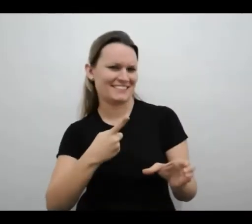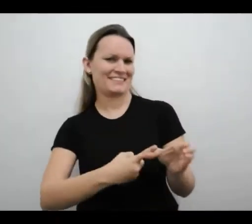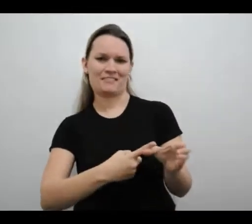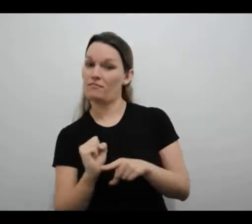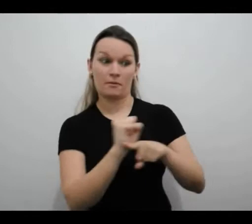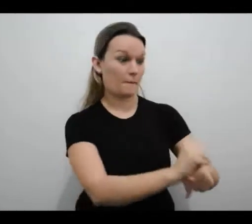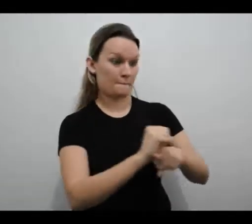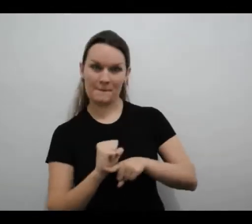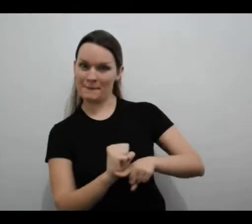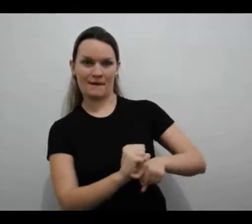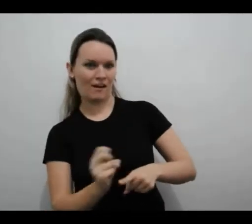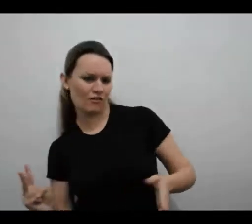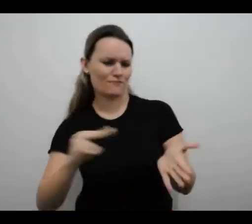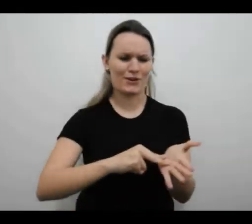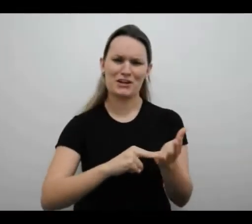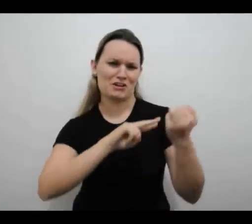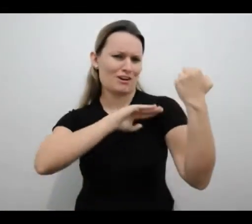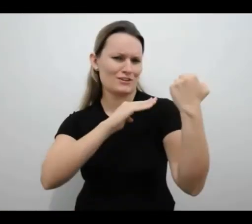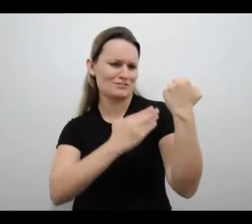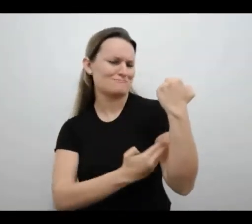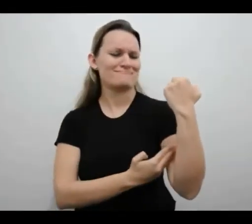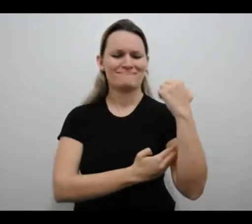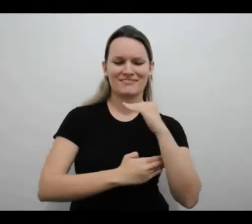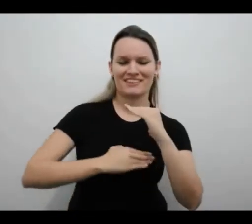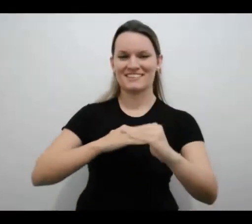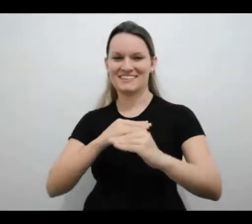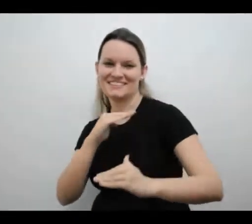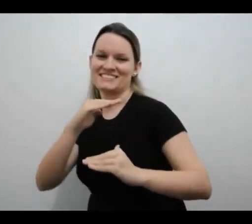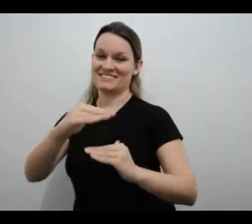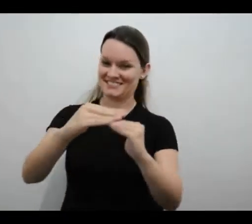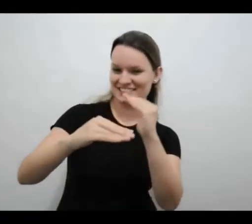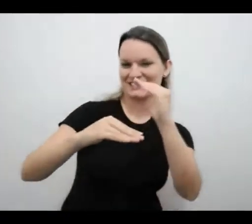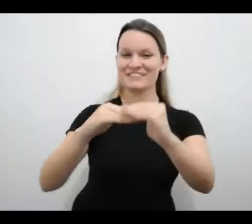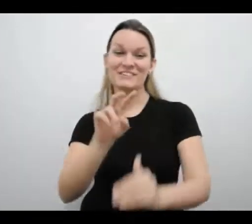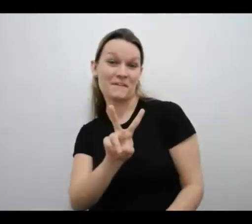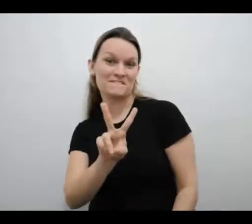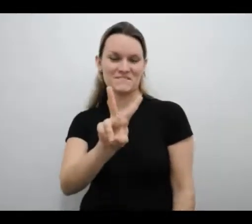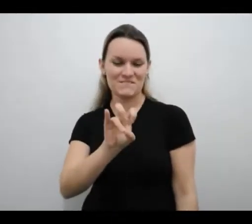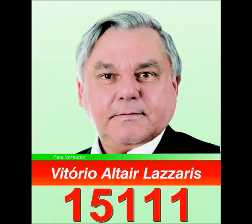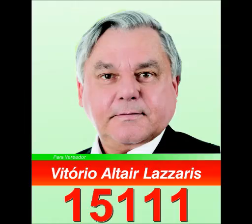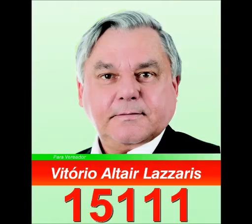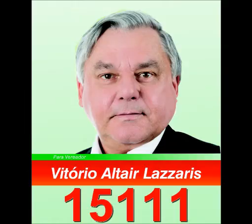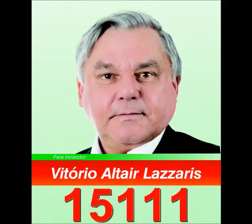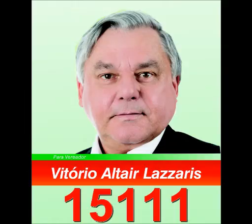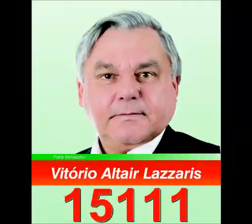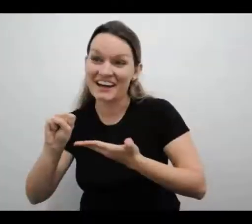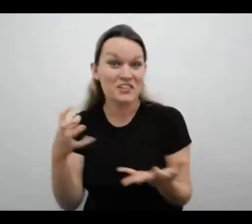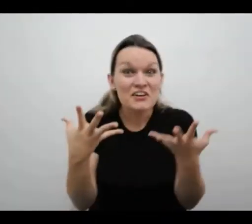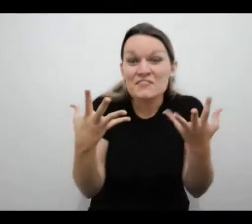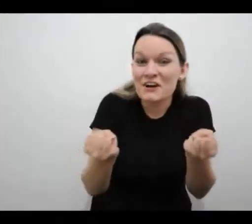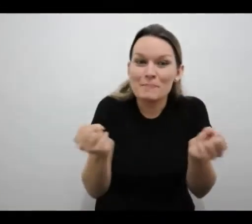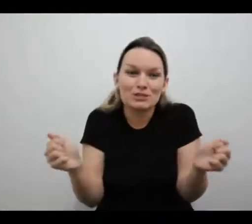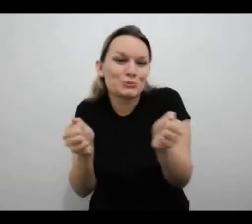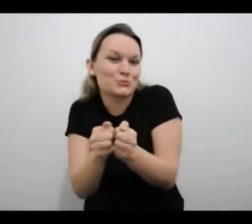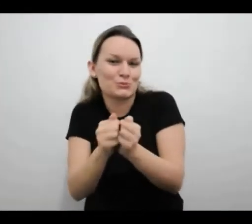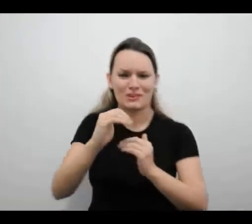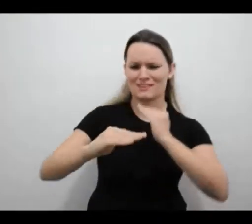Pra cidade não parar e voltar a crescer. Vitório Lázaro, vamos juntos pra